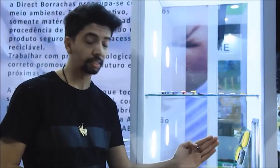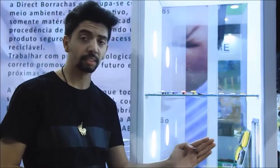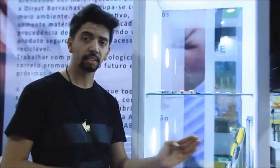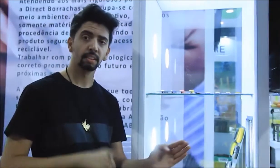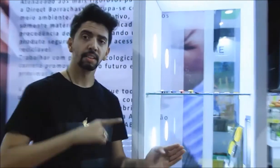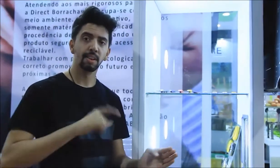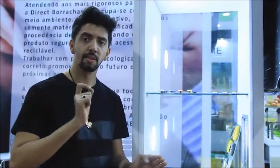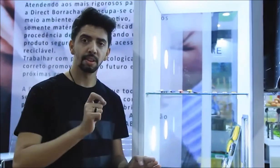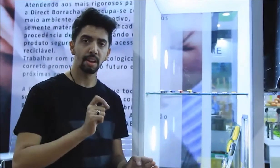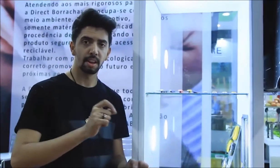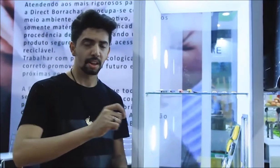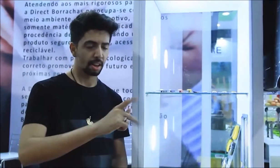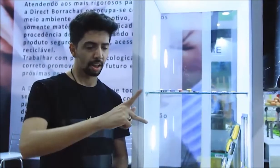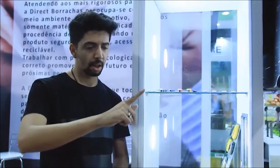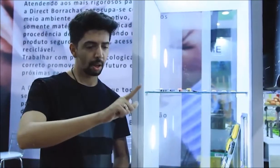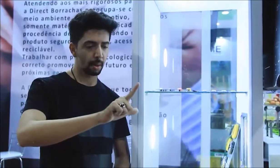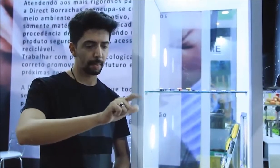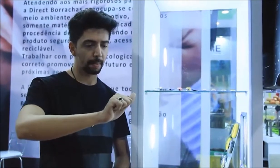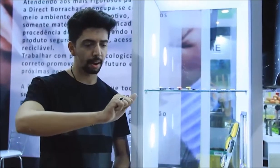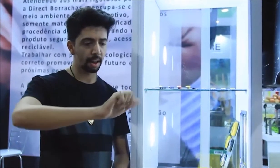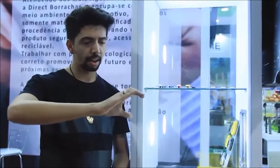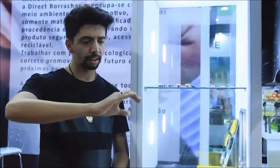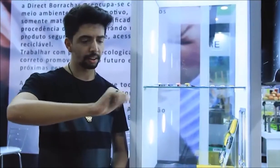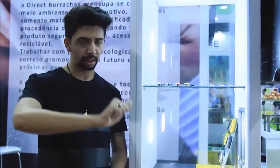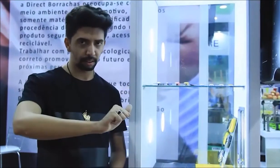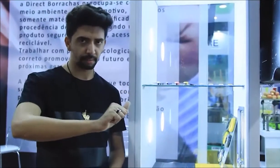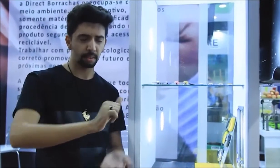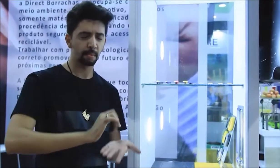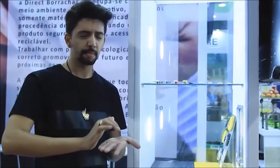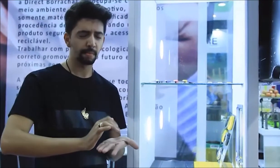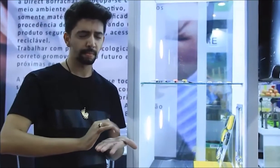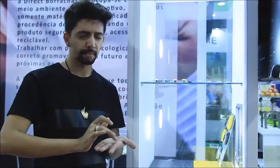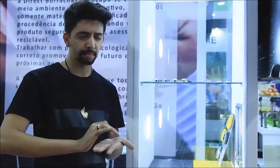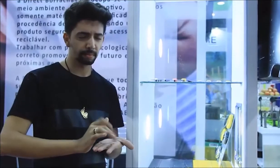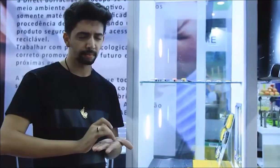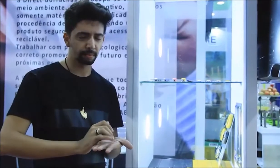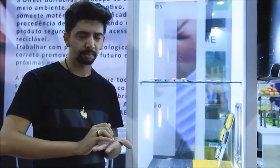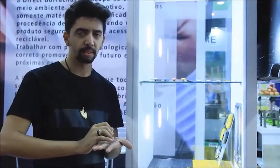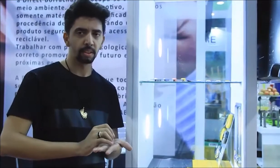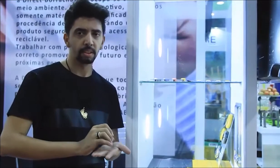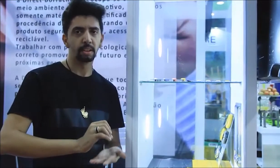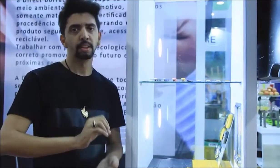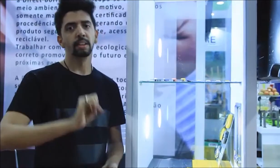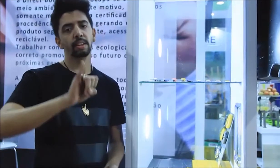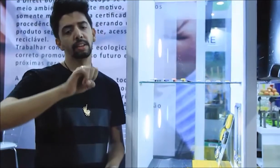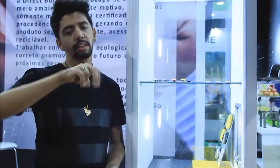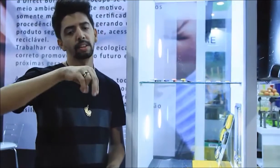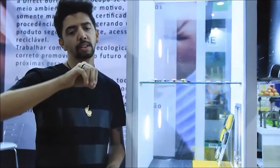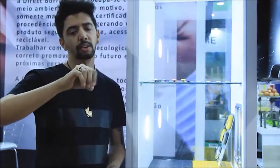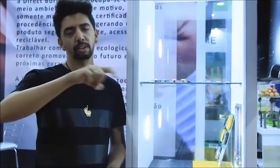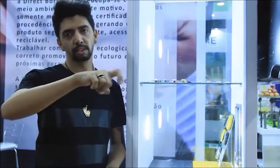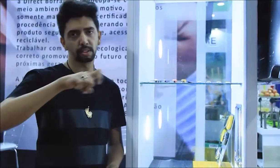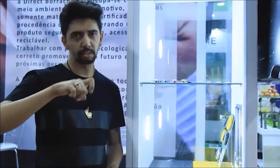nós temos as placas em brailles, em notes, para